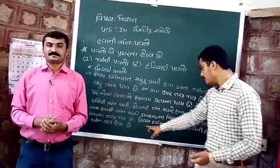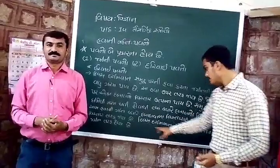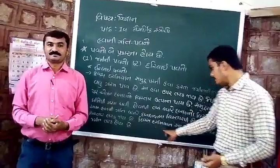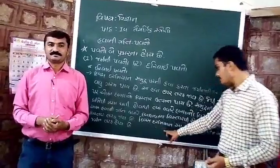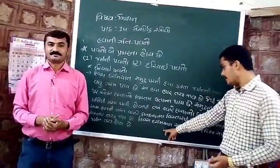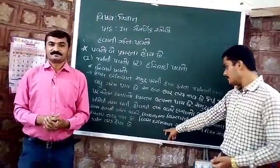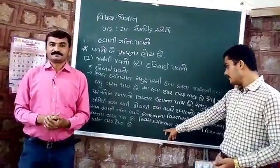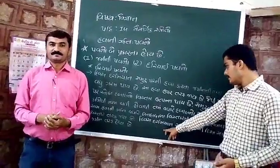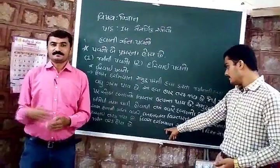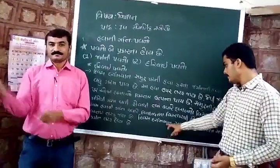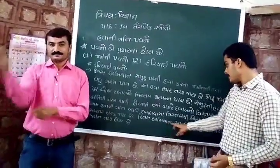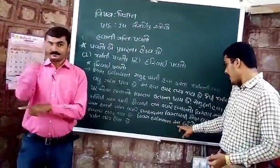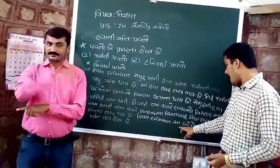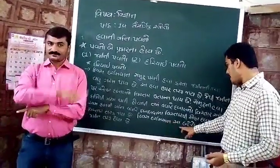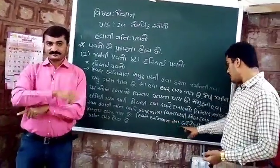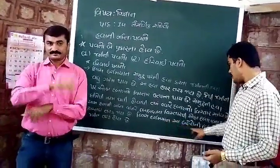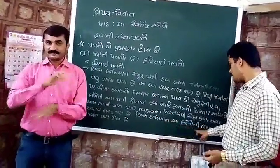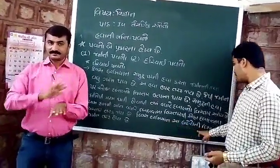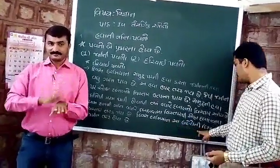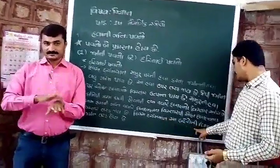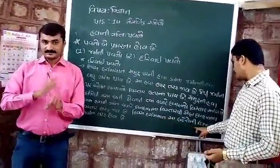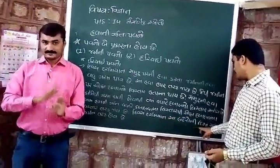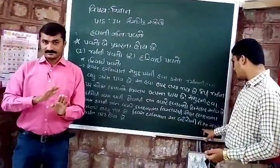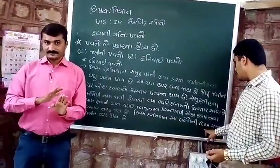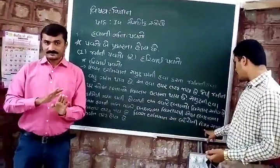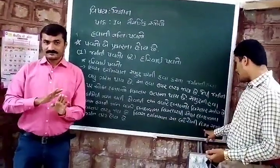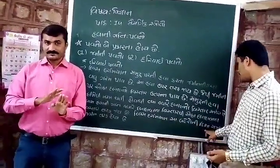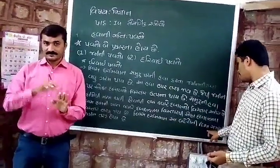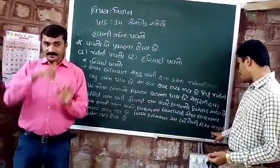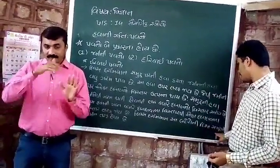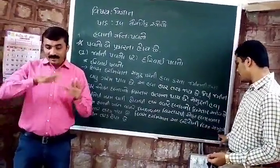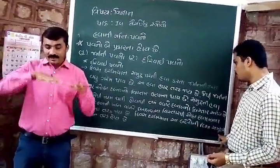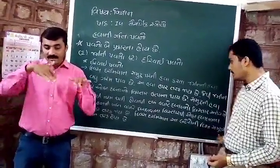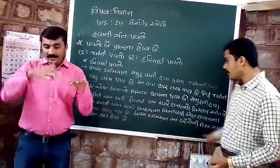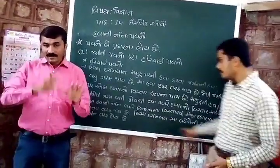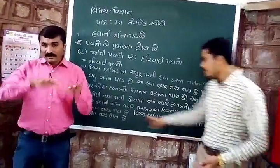દિવસ દરમિયાન આ લહેરોની દિશા